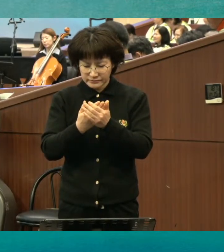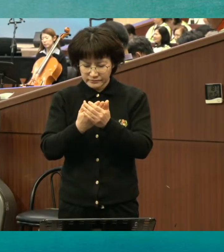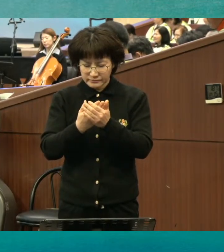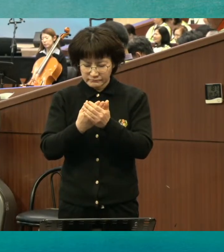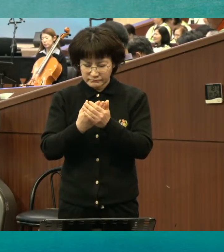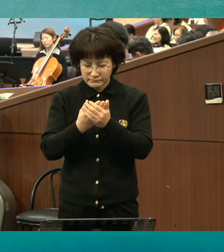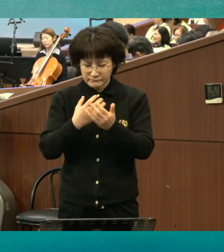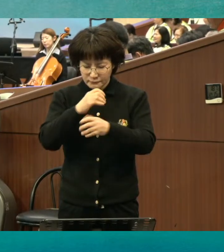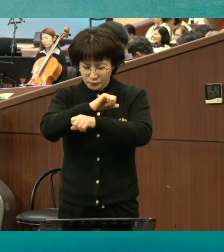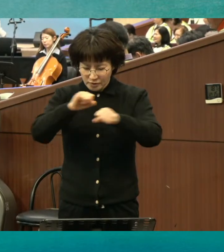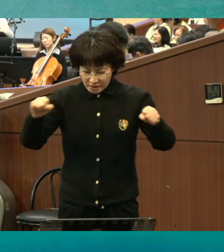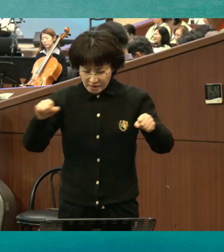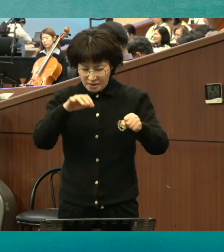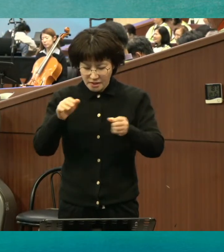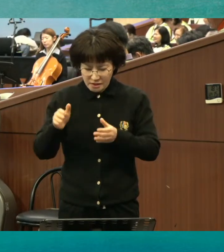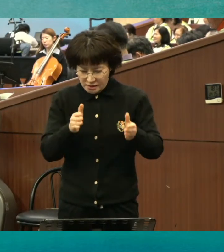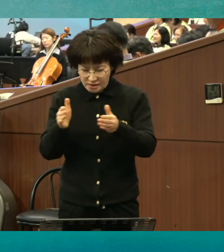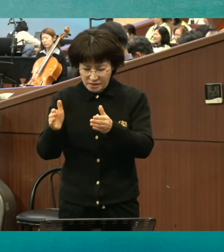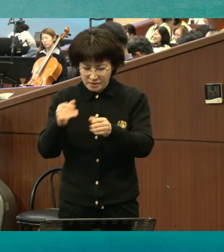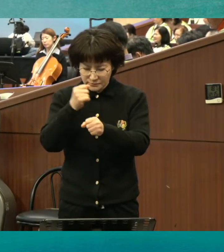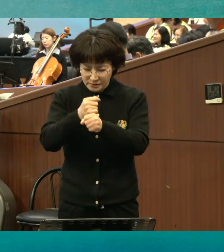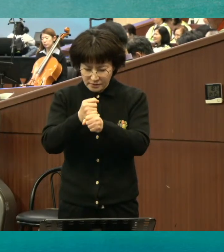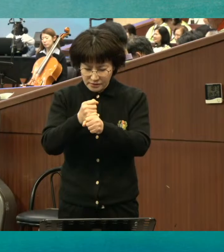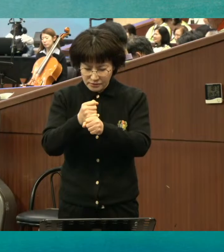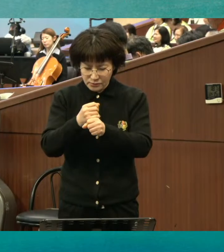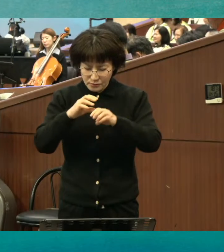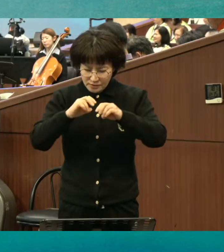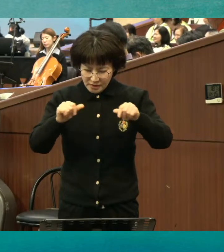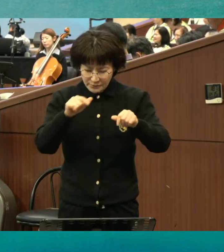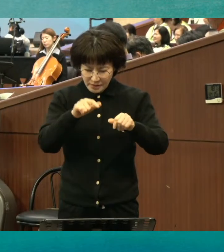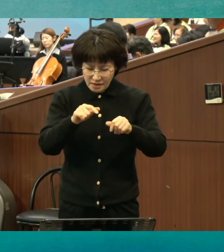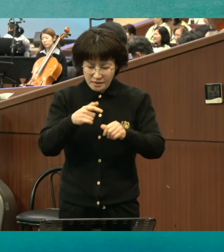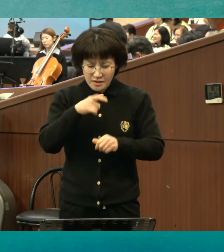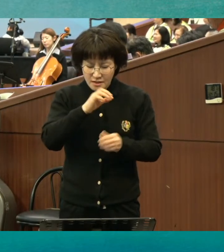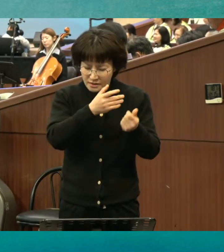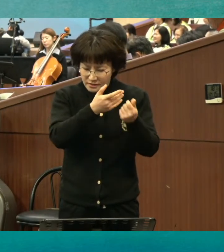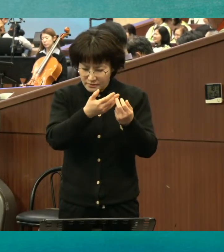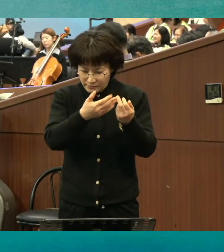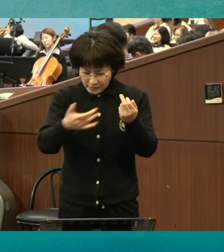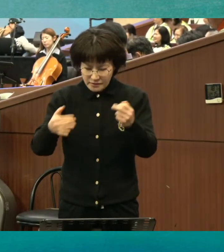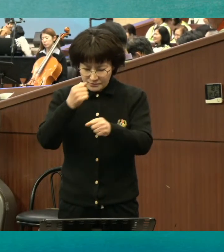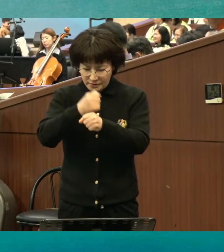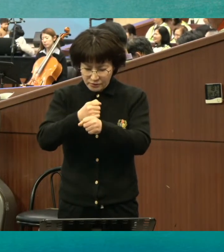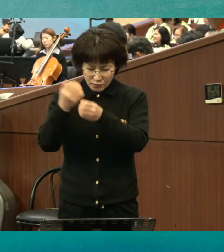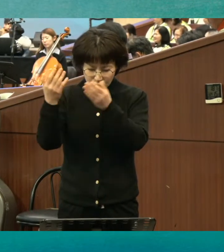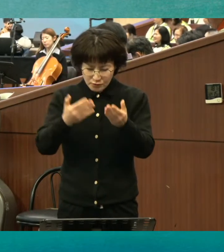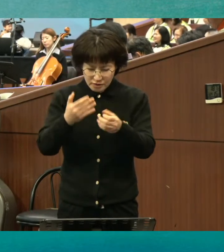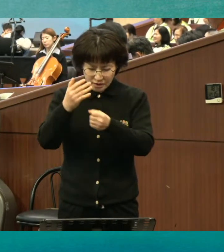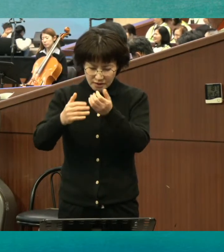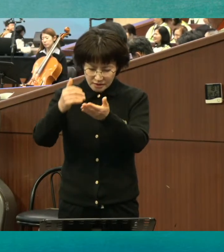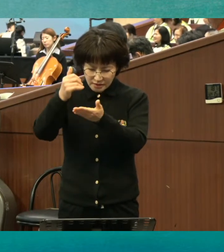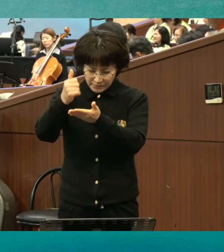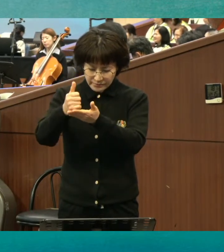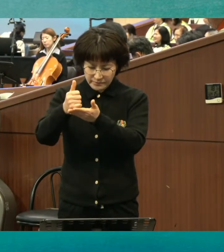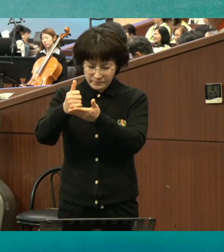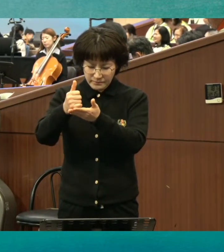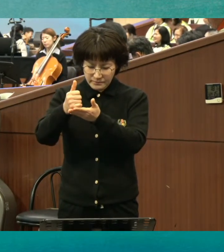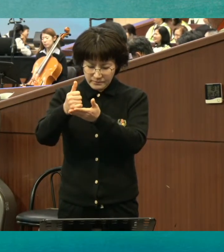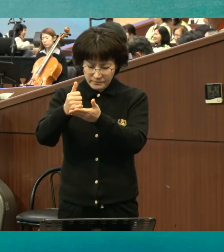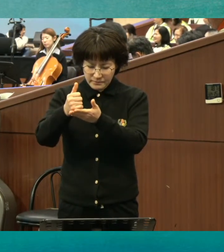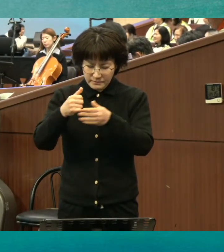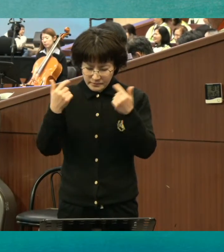광야의 길을 내시고 사막의 강을 내시는 하나님, 우리의 가는 길을 날마다 하나님께서